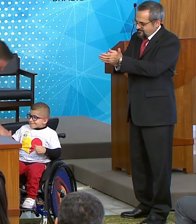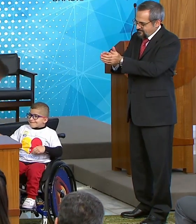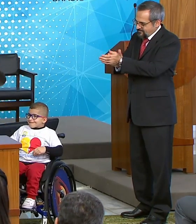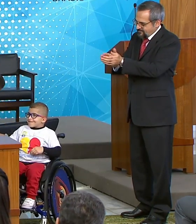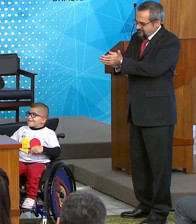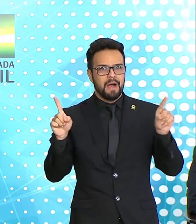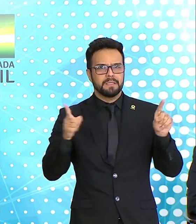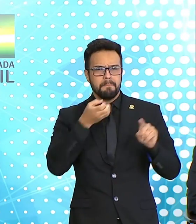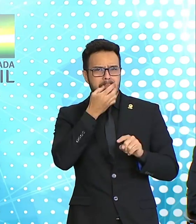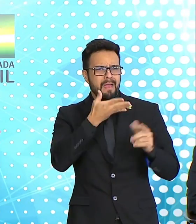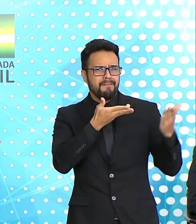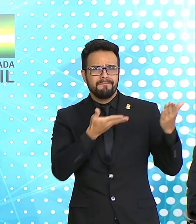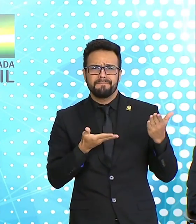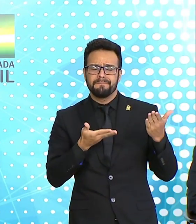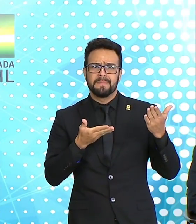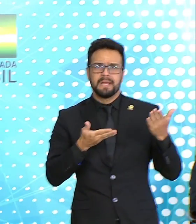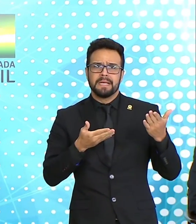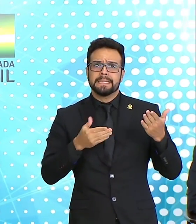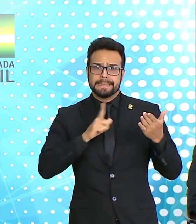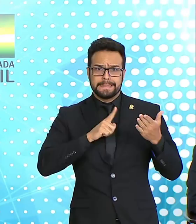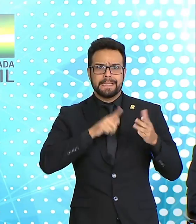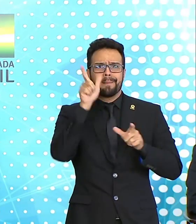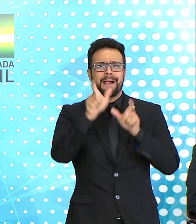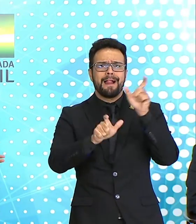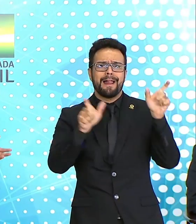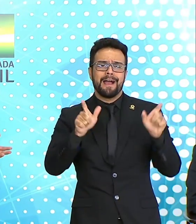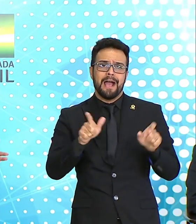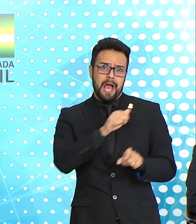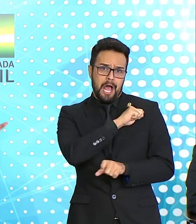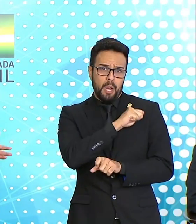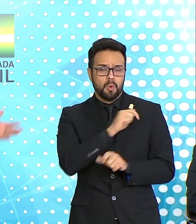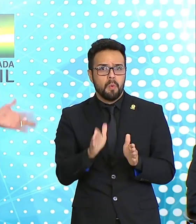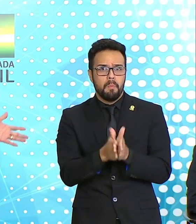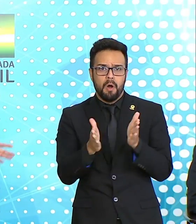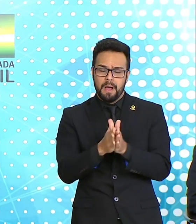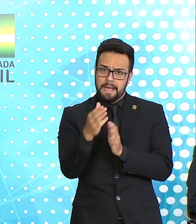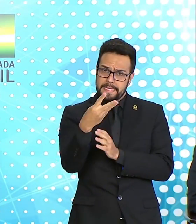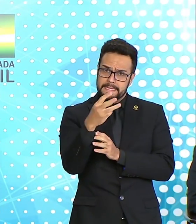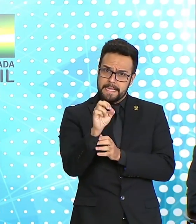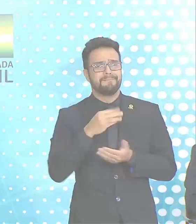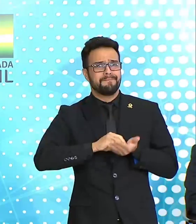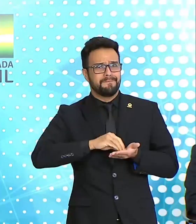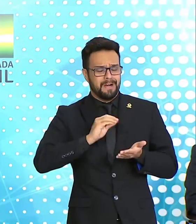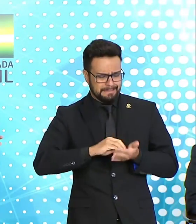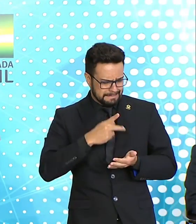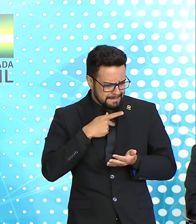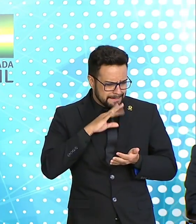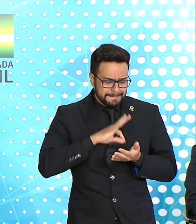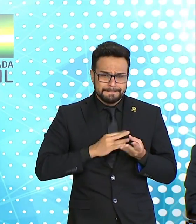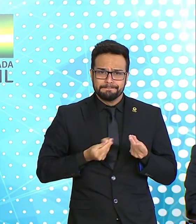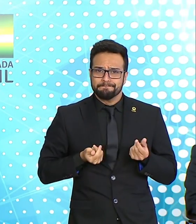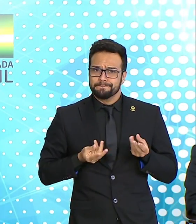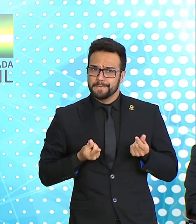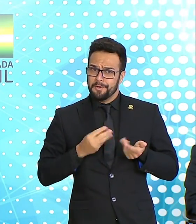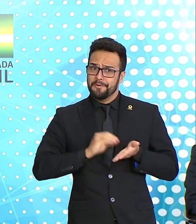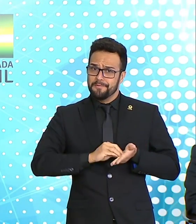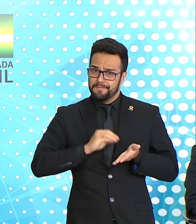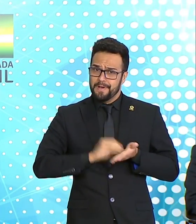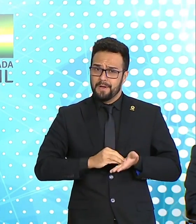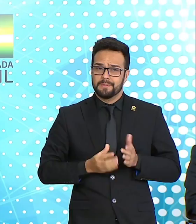canário tem muito estudante pobre que 30 e raspa pra ele por ano faz diferença e se podemos